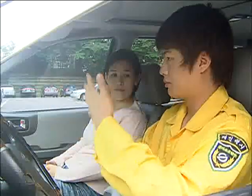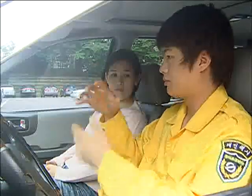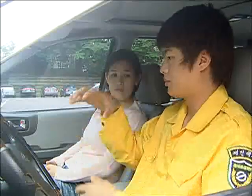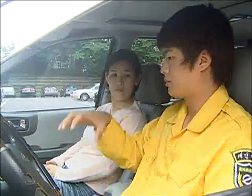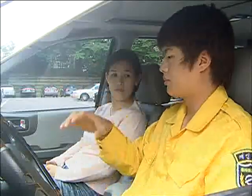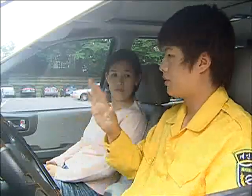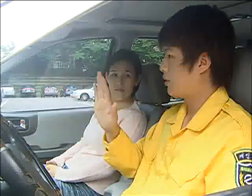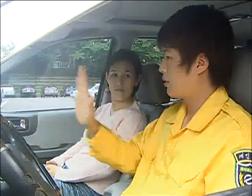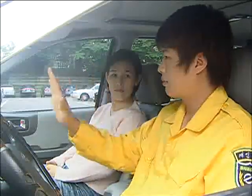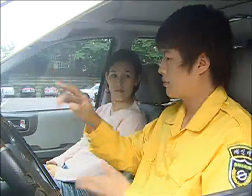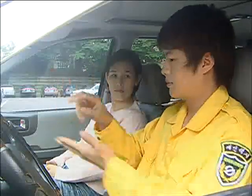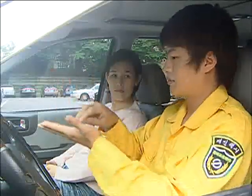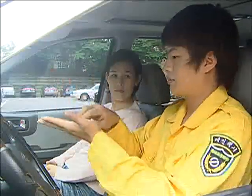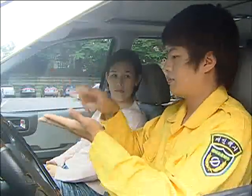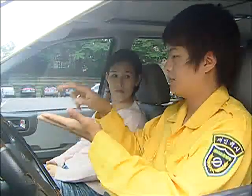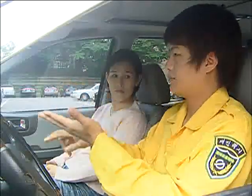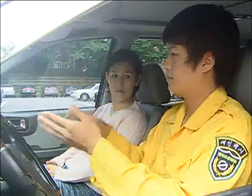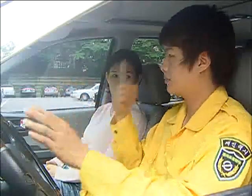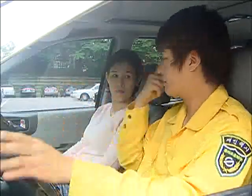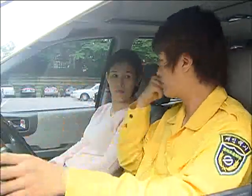극장 앞에서 내리시겠습니까?